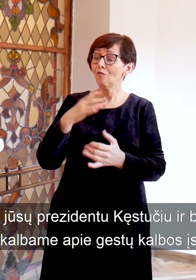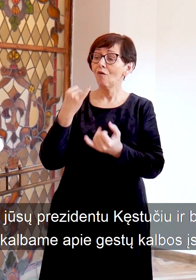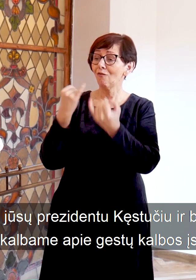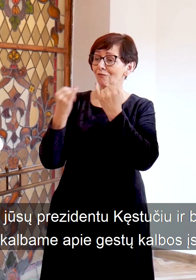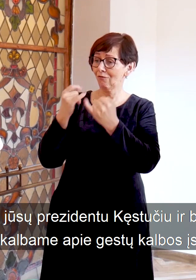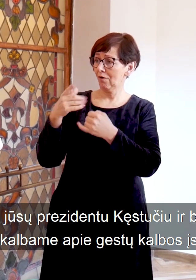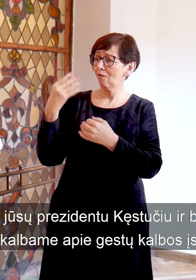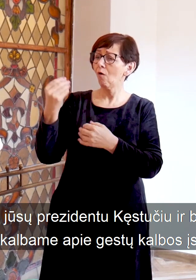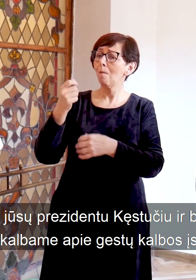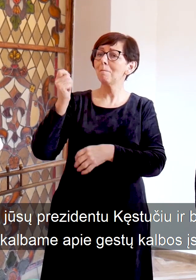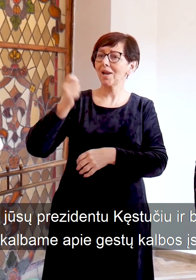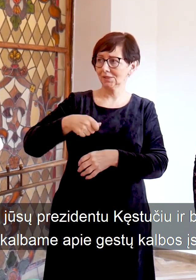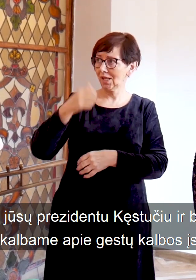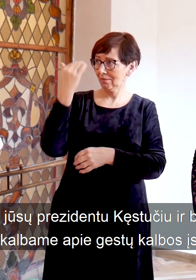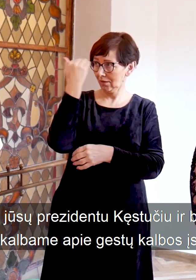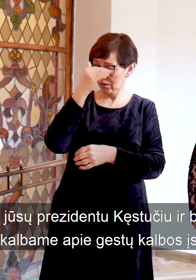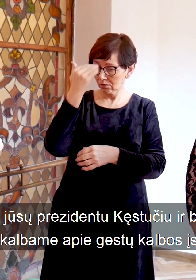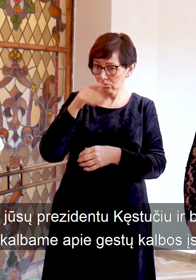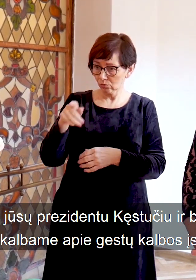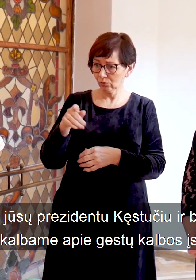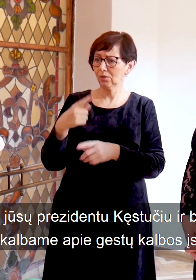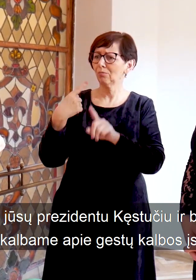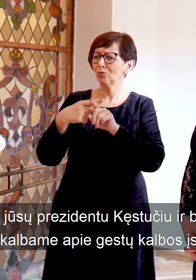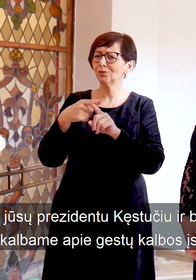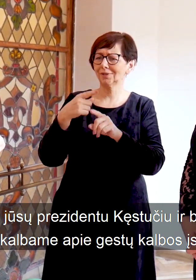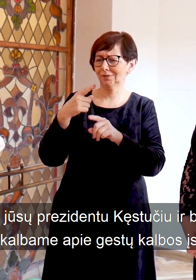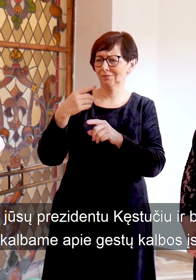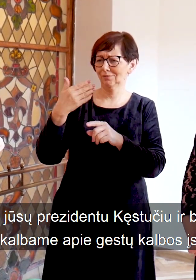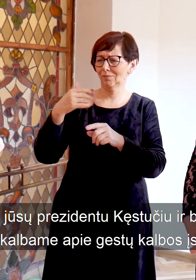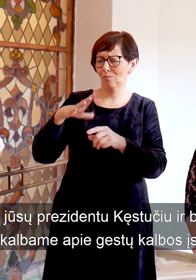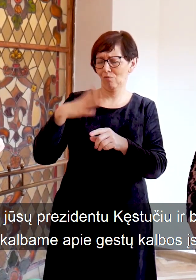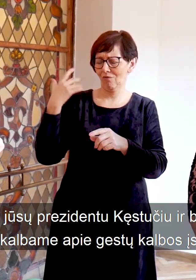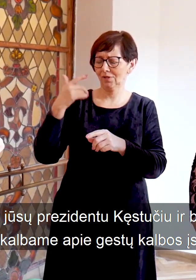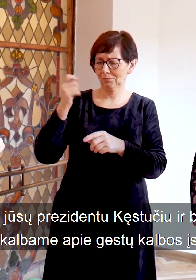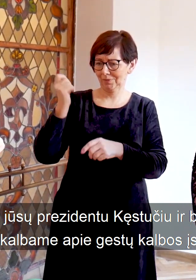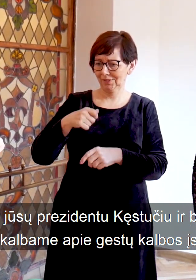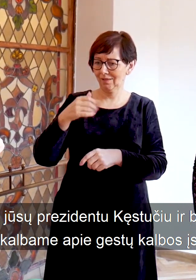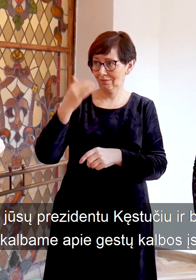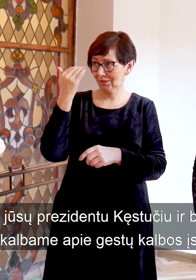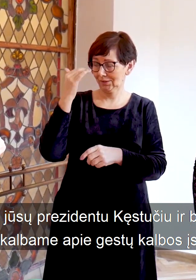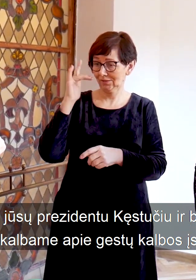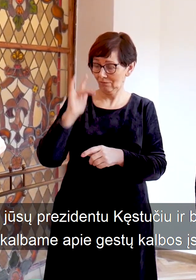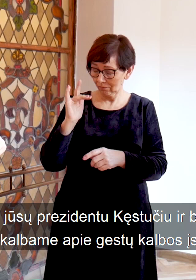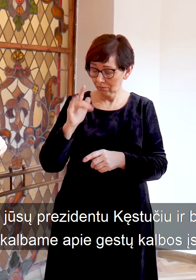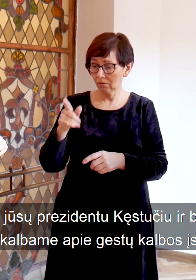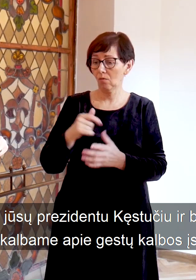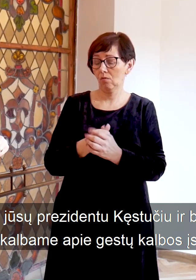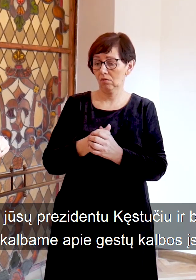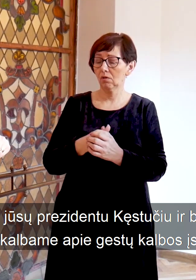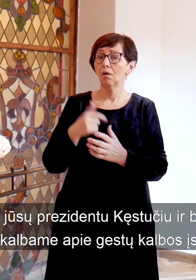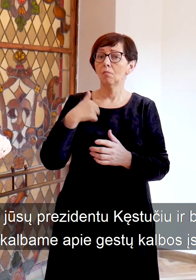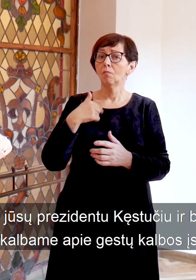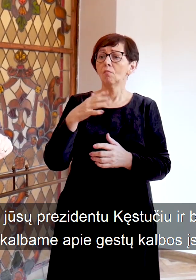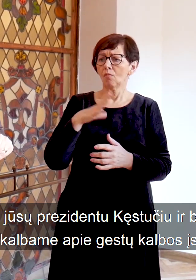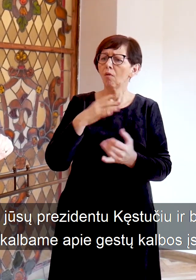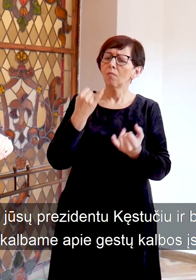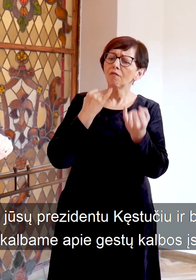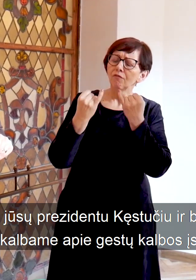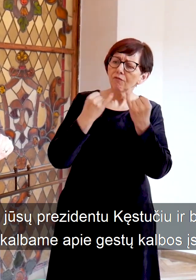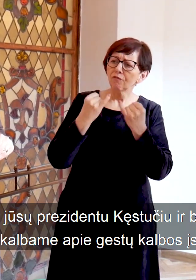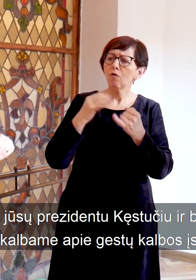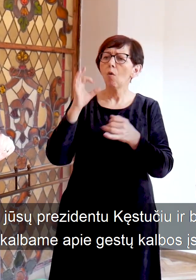ir su prezidentu buvusiu Vytautu, tikrai mes kalbame ir apie gestų kalbos